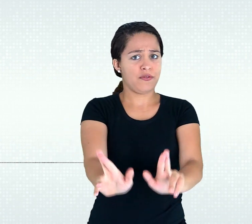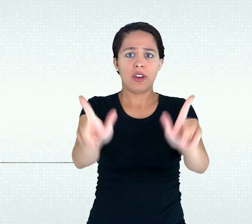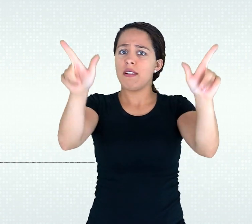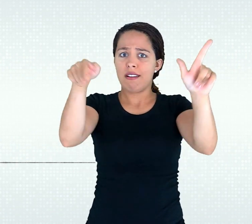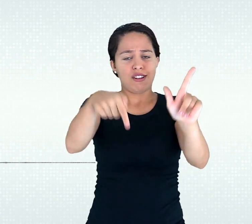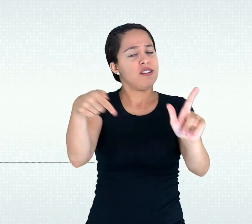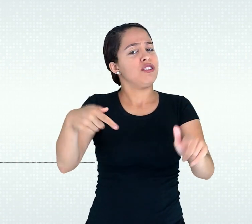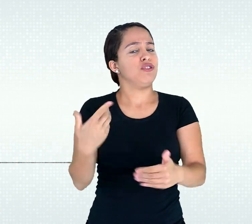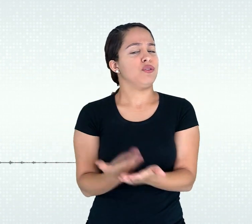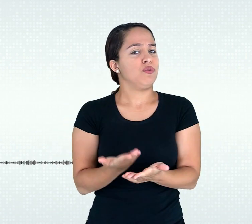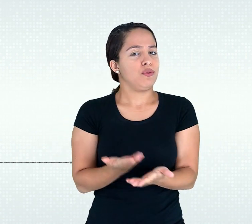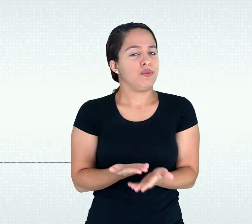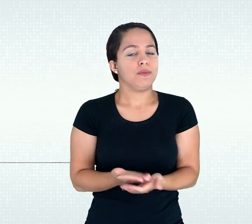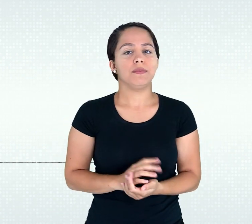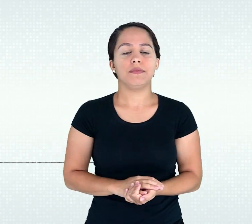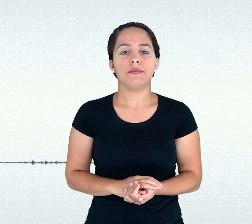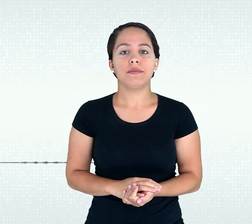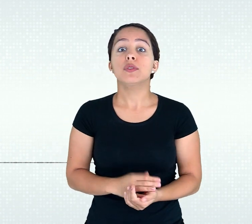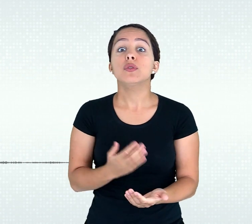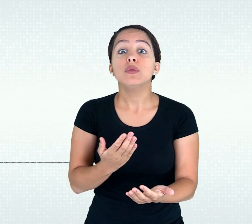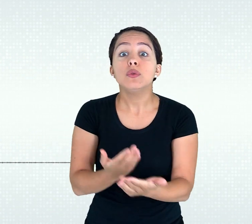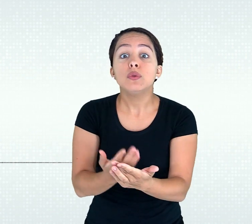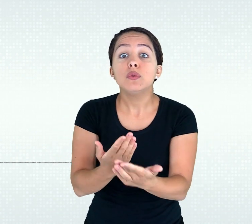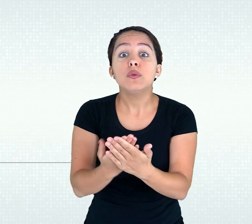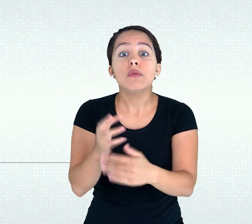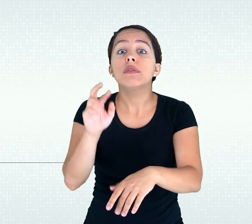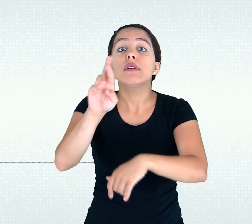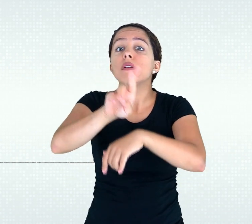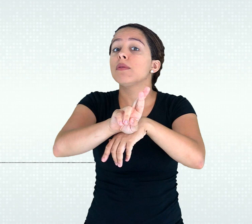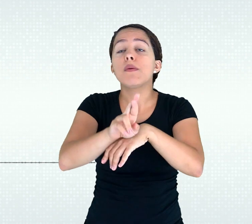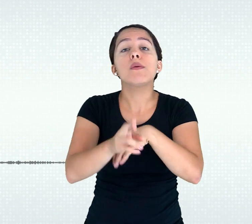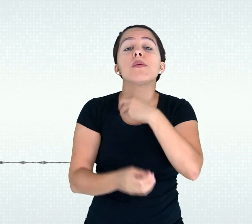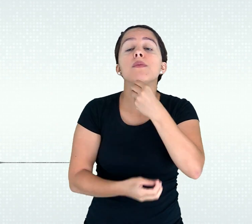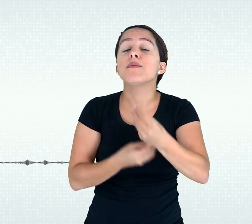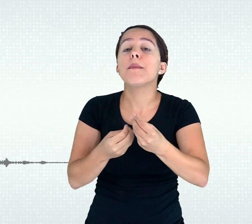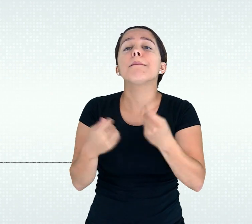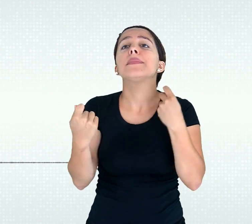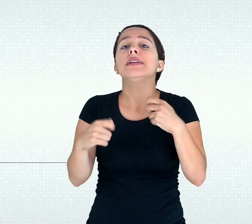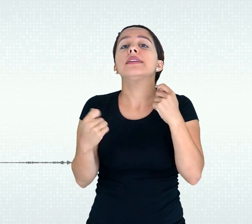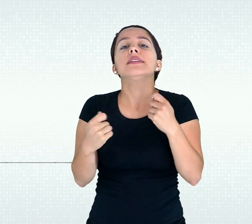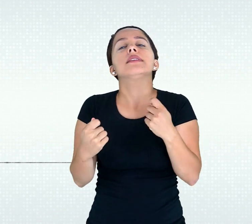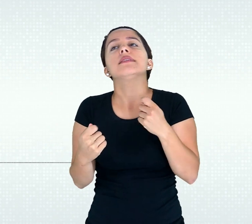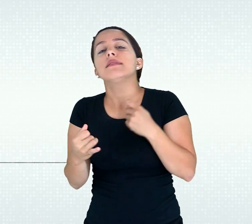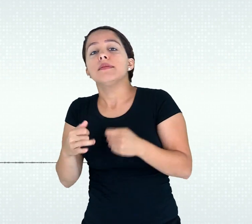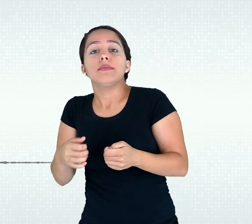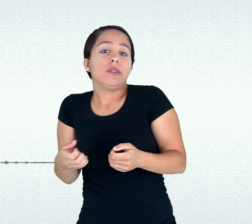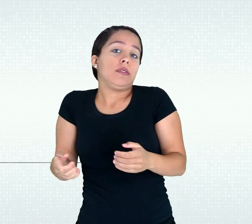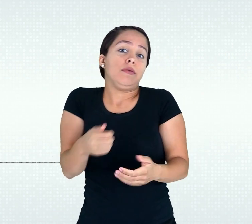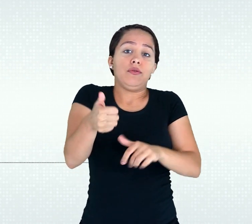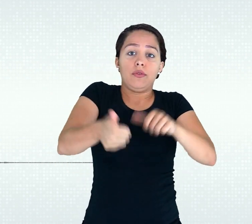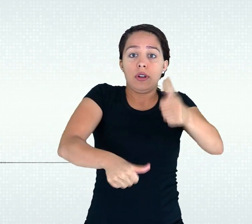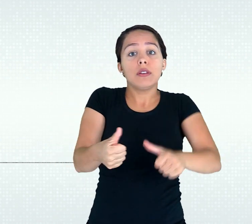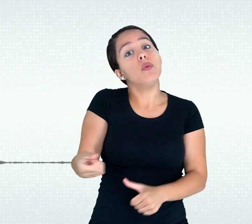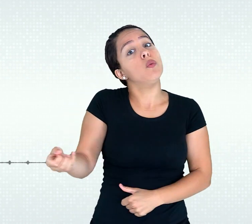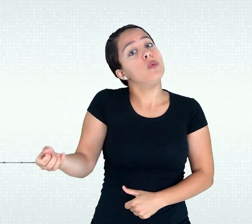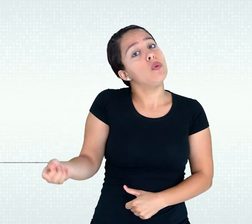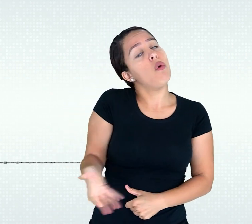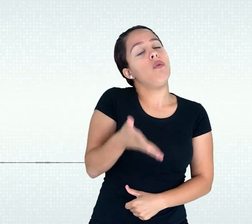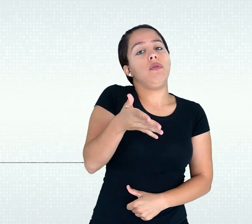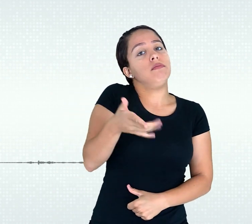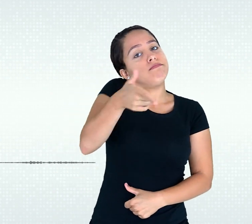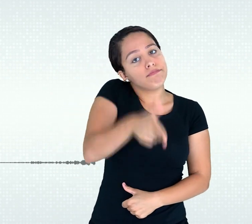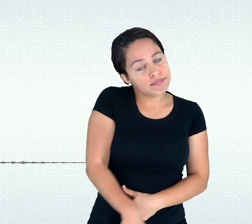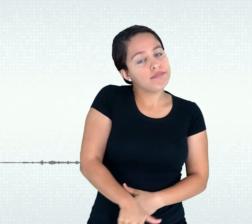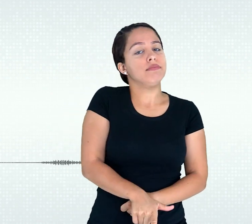razoável proporcionar estudos de recuperação sem a aplicação de nova avaliação para